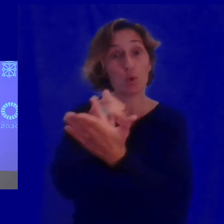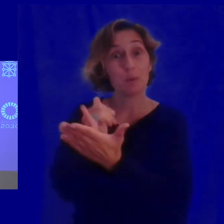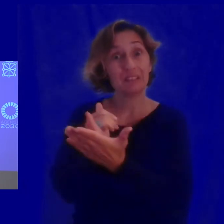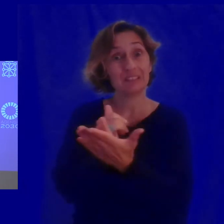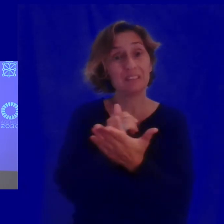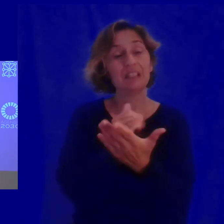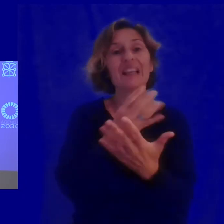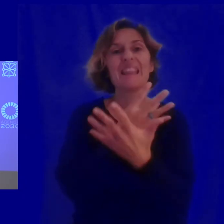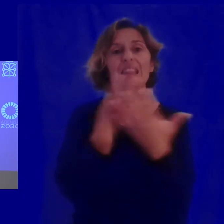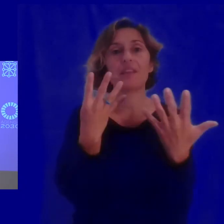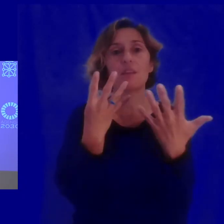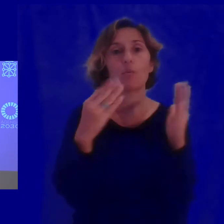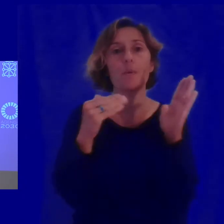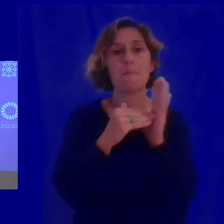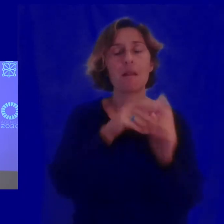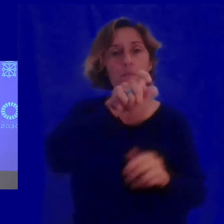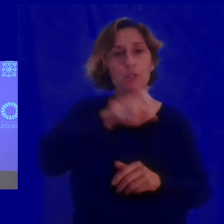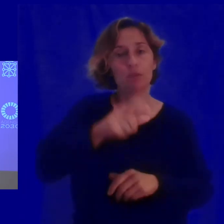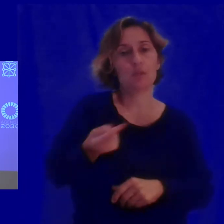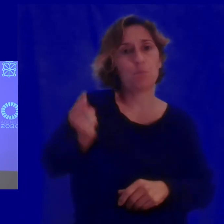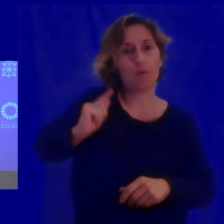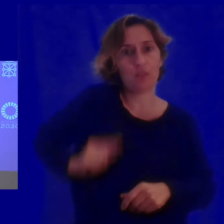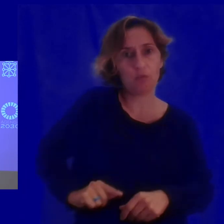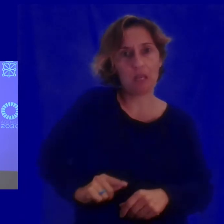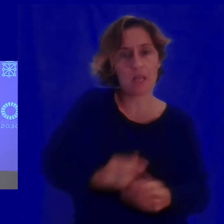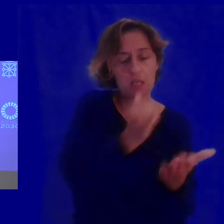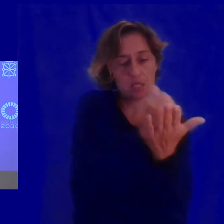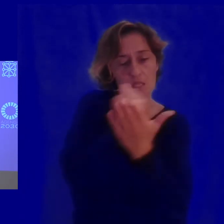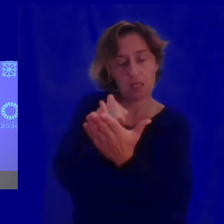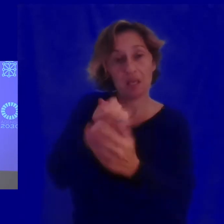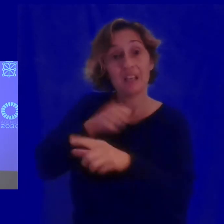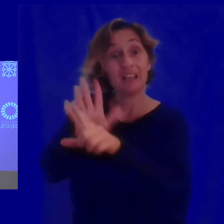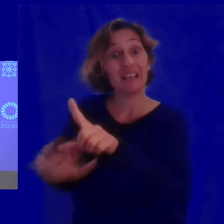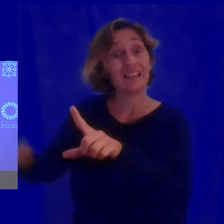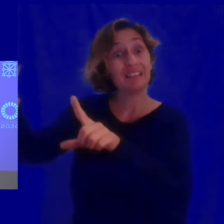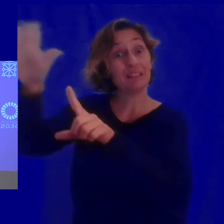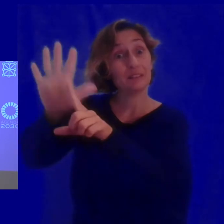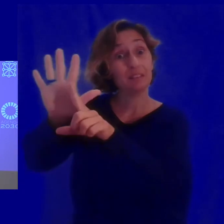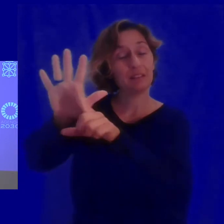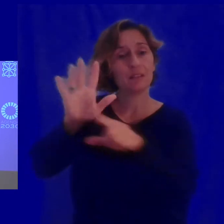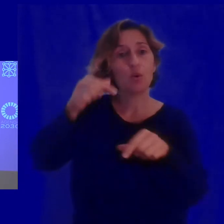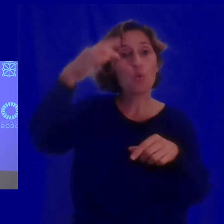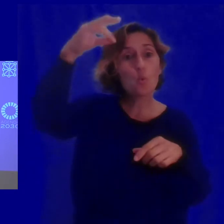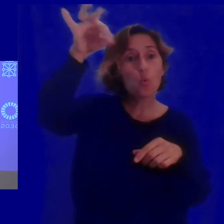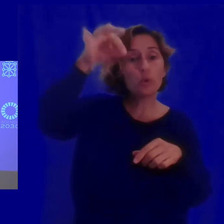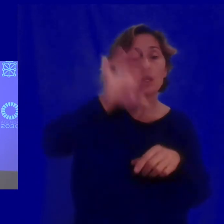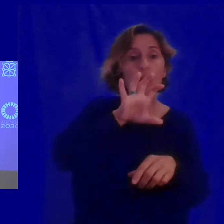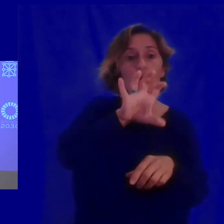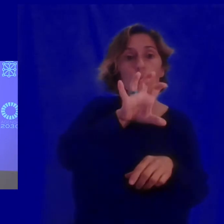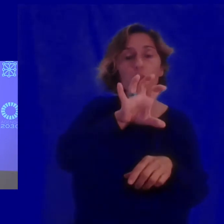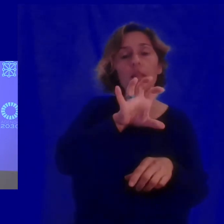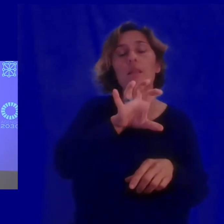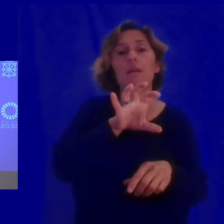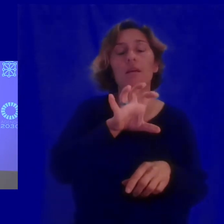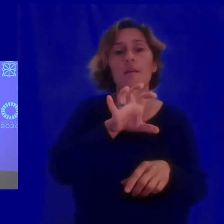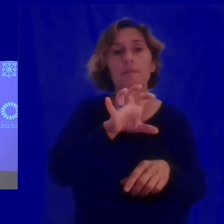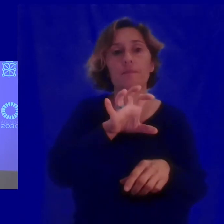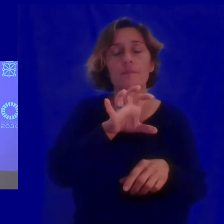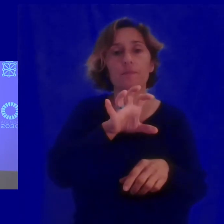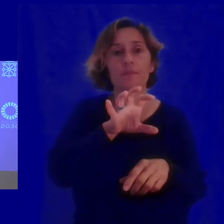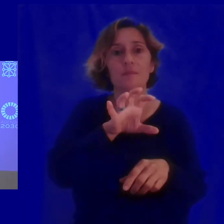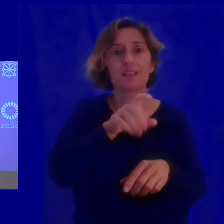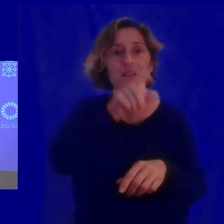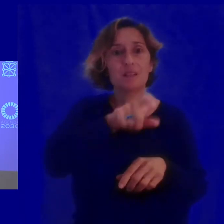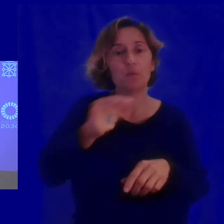profesionales, siendo en todo el Estado la única comunidad que tiene realizada una oferta para todos